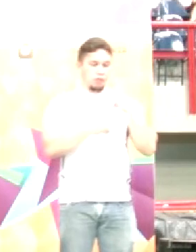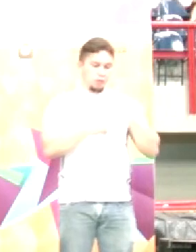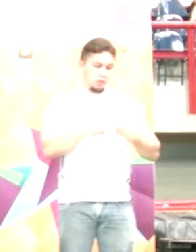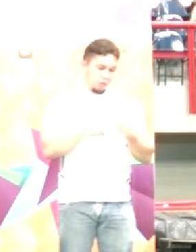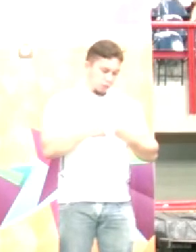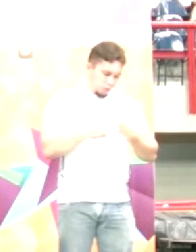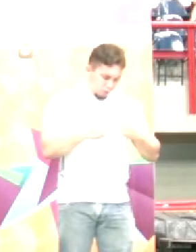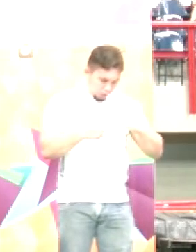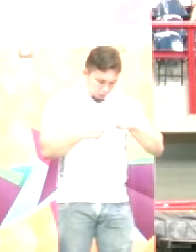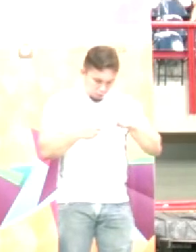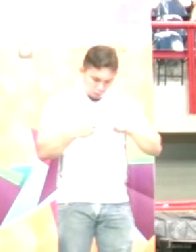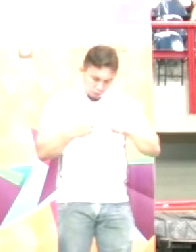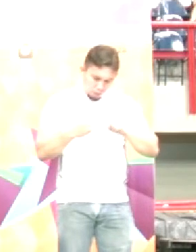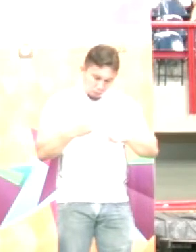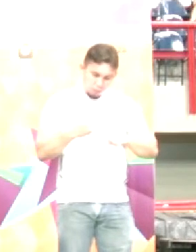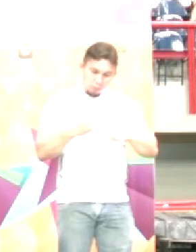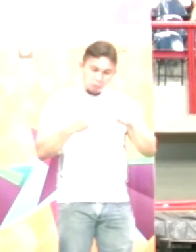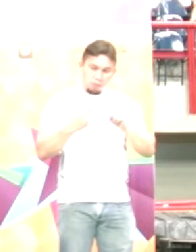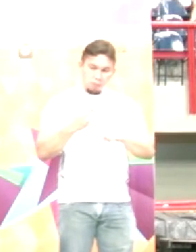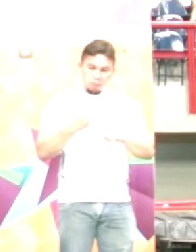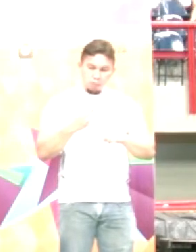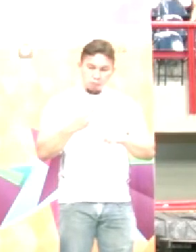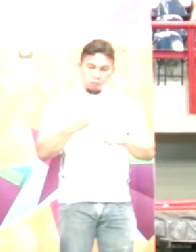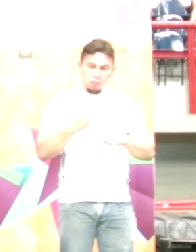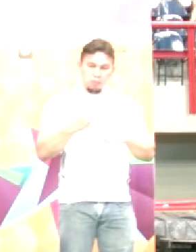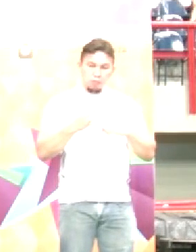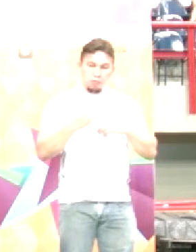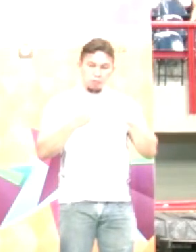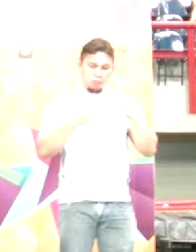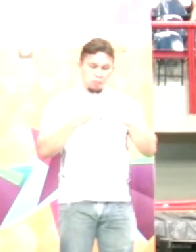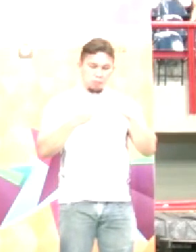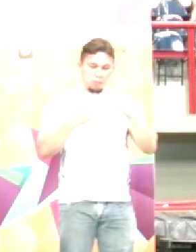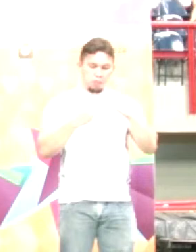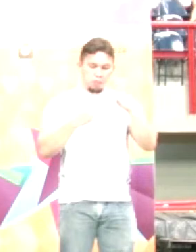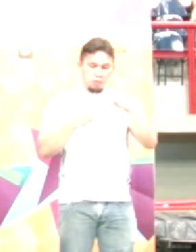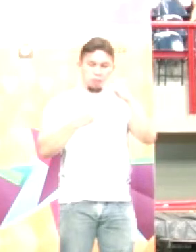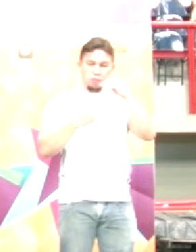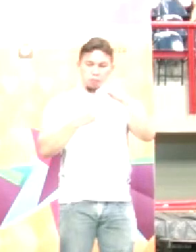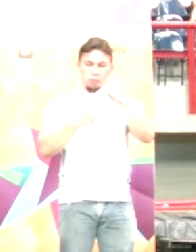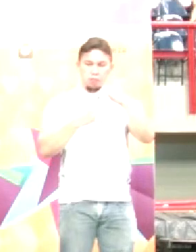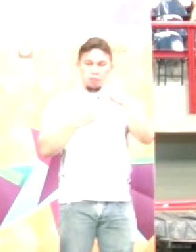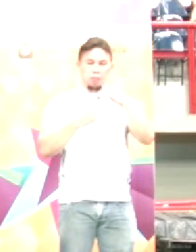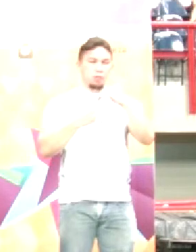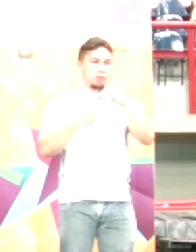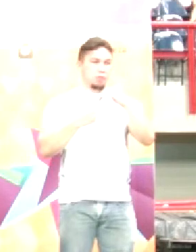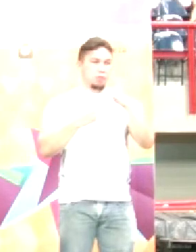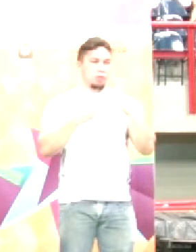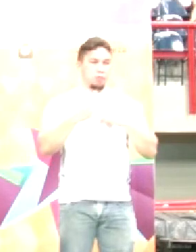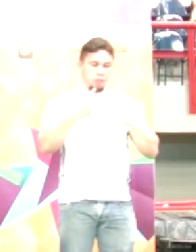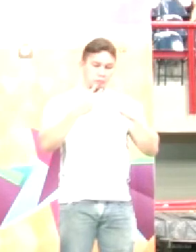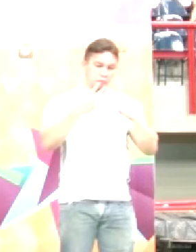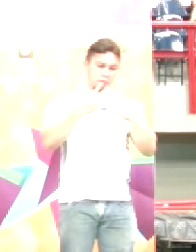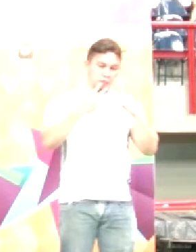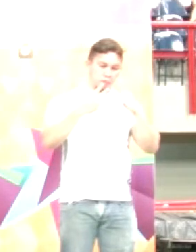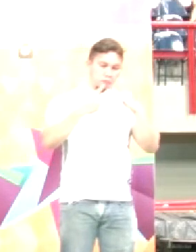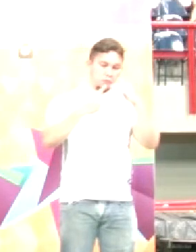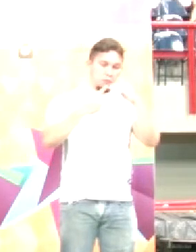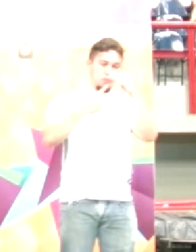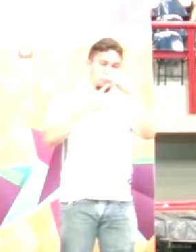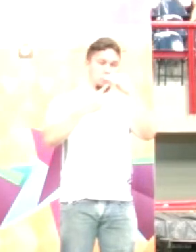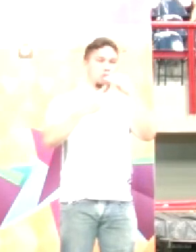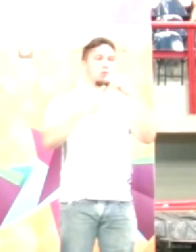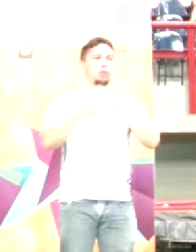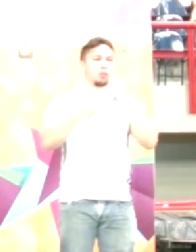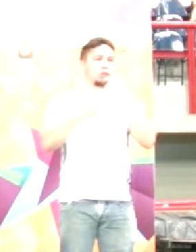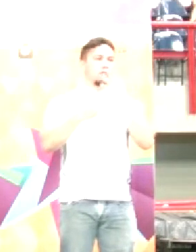formadas por 4 blocos de mesma altura. Marquem isso no texto. São 4 blocos de mesma